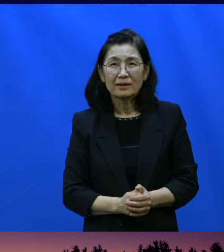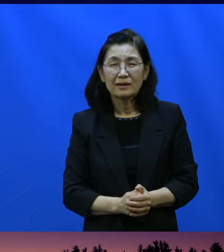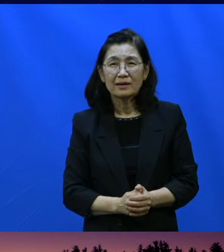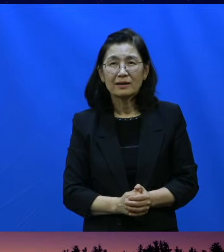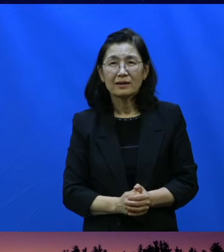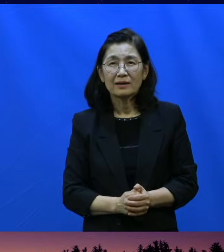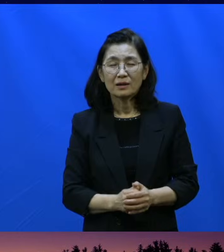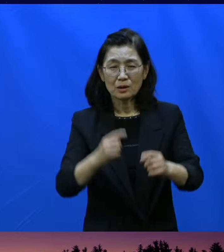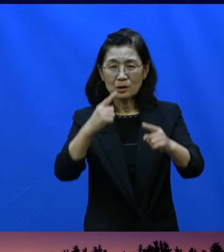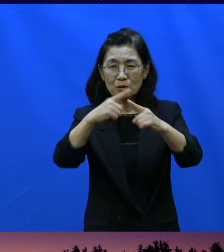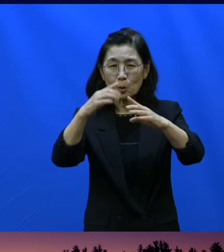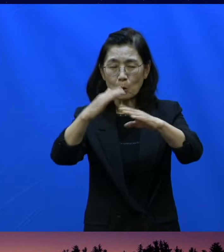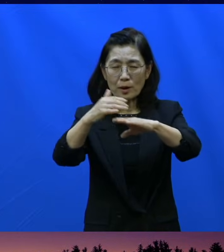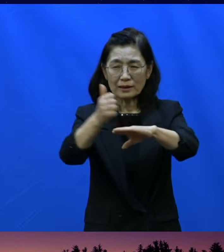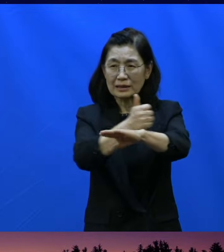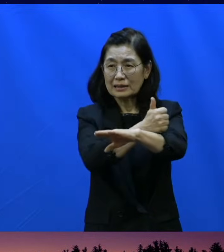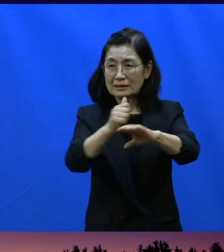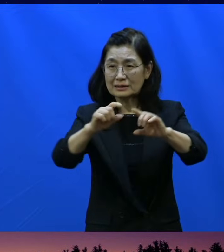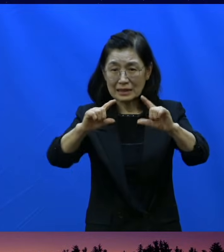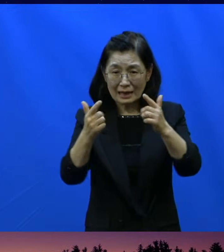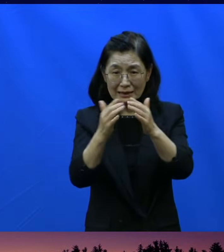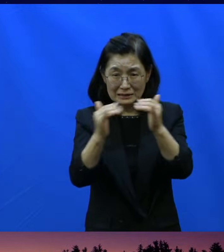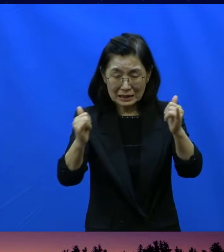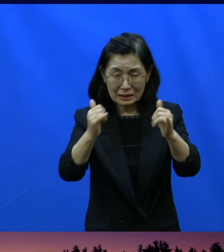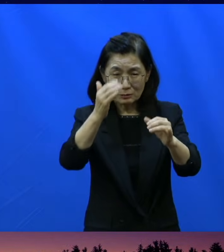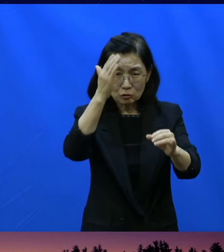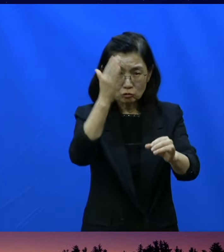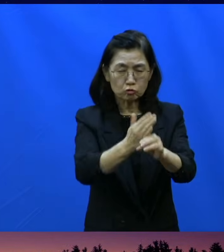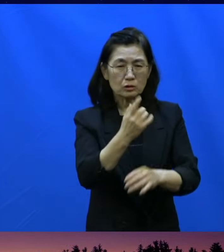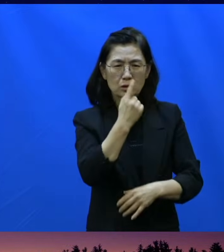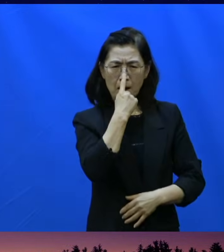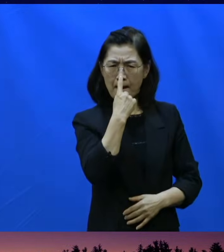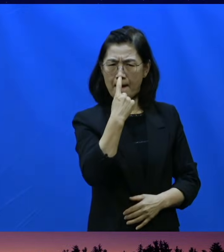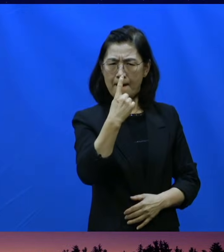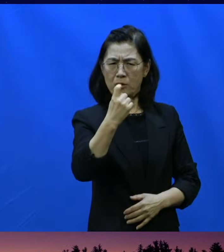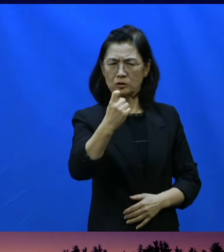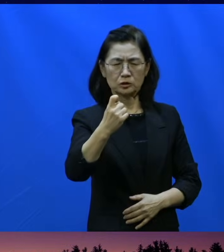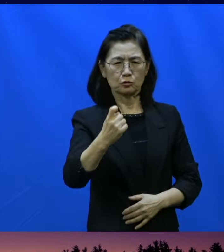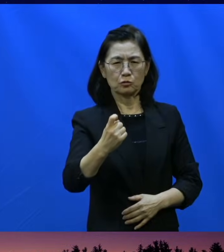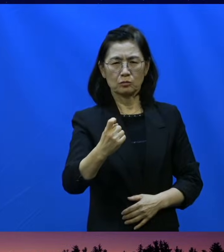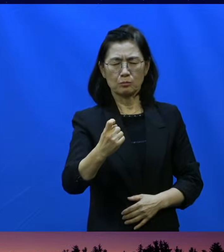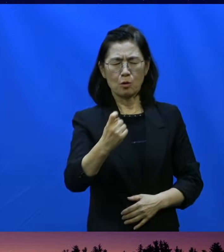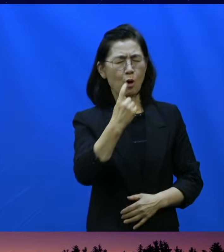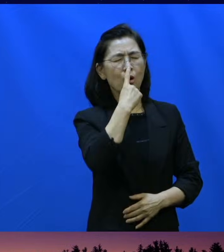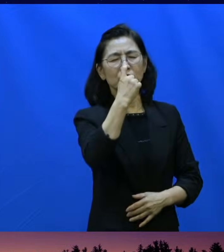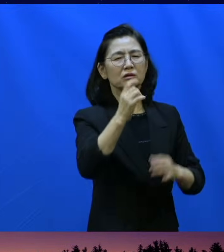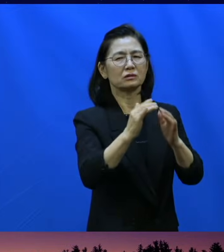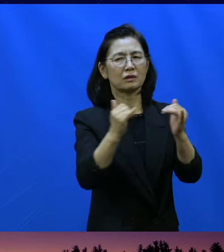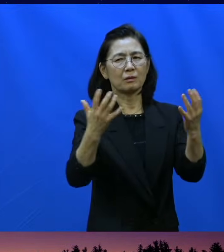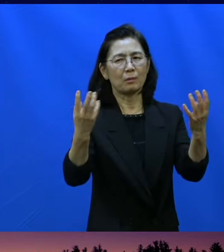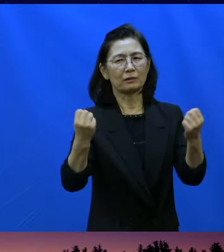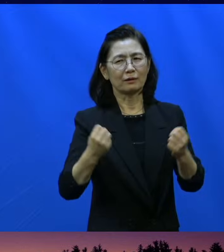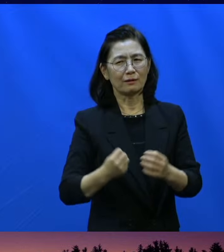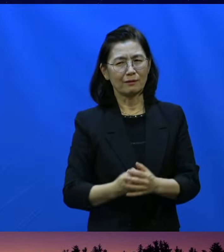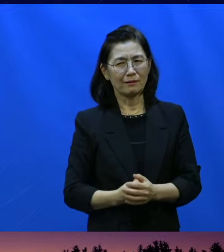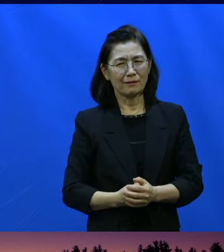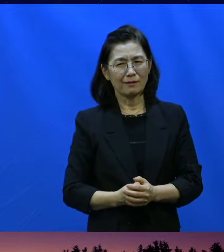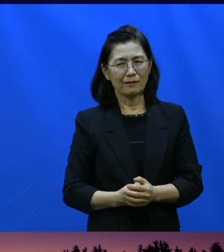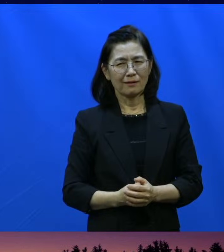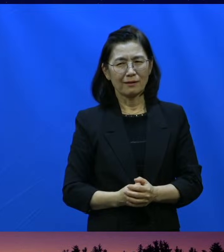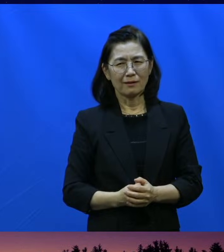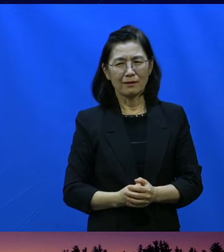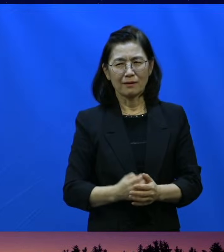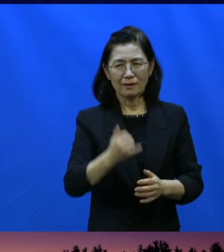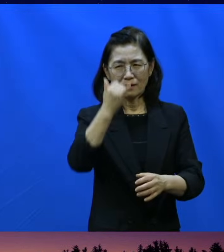여러분, 교회 안 다니는 사람 가운데 진짜 젠틀하고요, 아주 멋있고요, 아주 멋있는 분들 많아요. 도덕성도